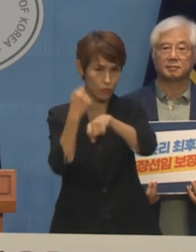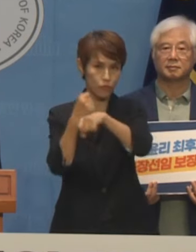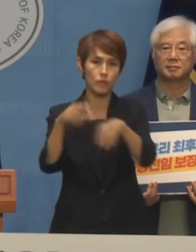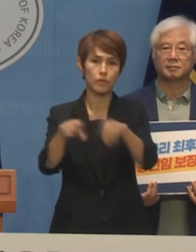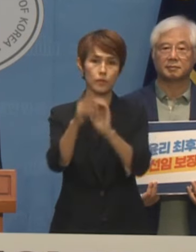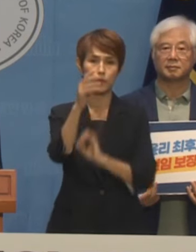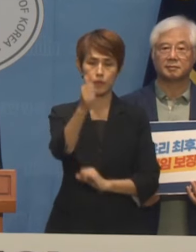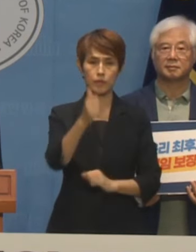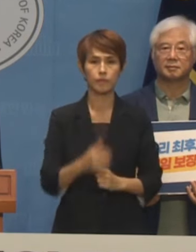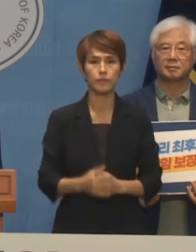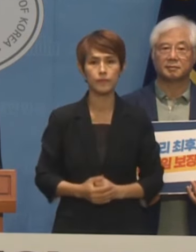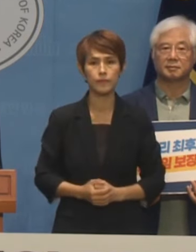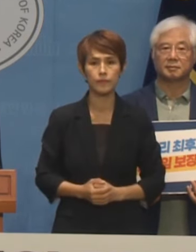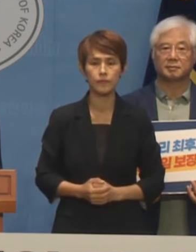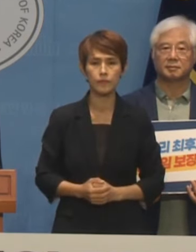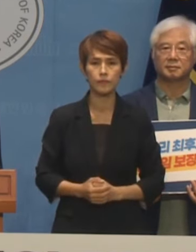사무총장,